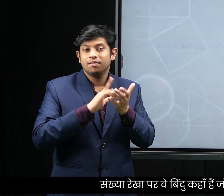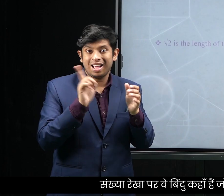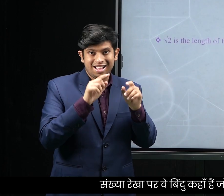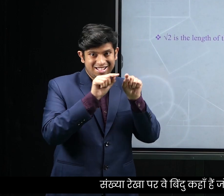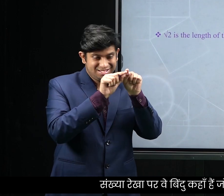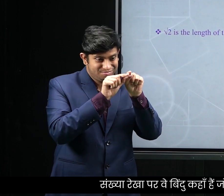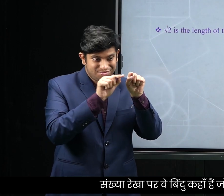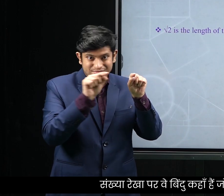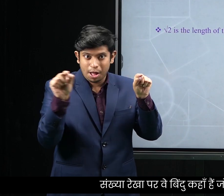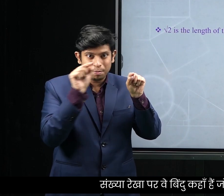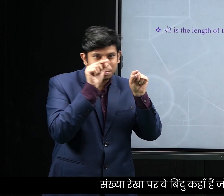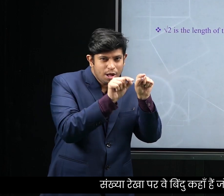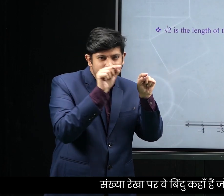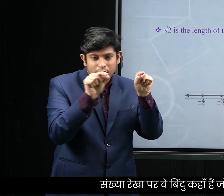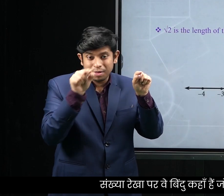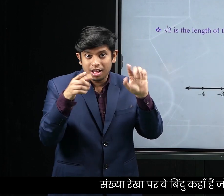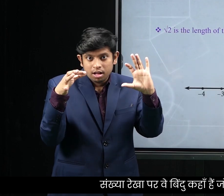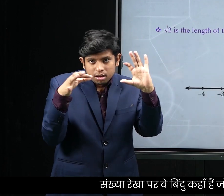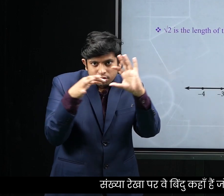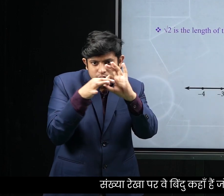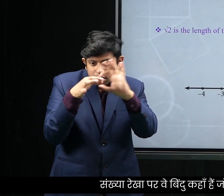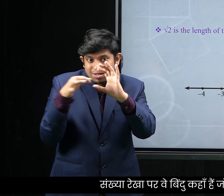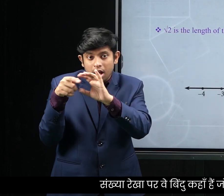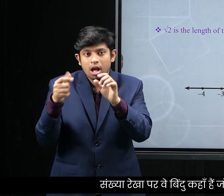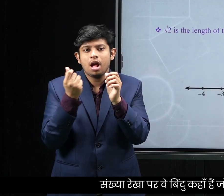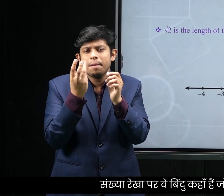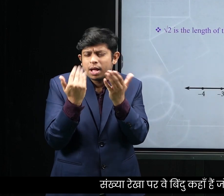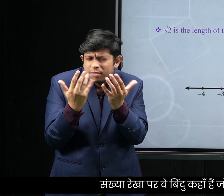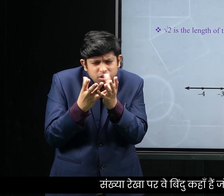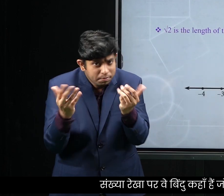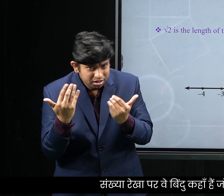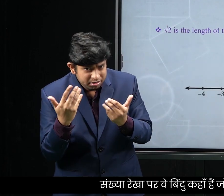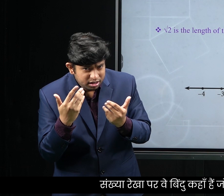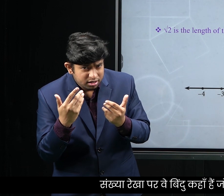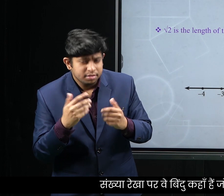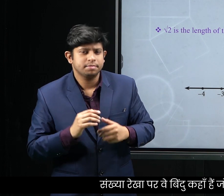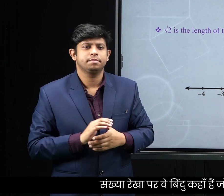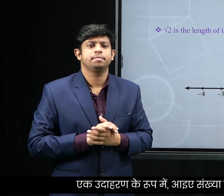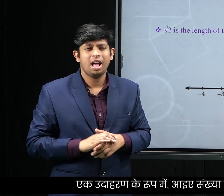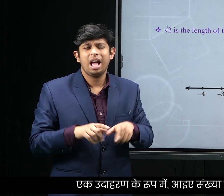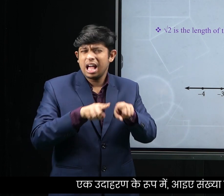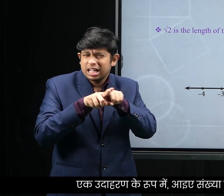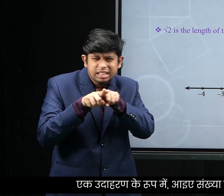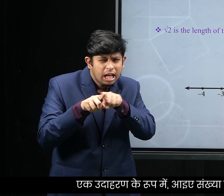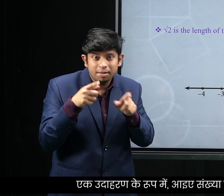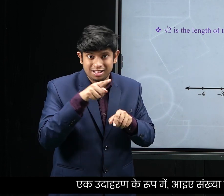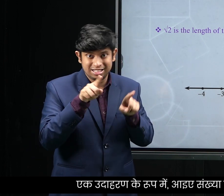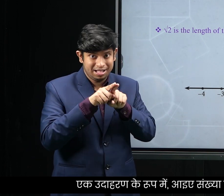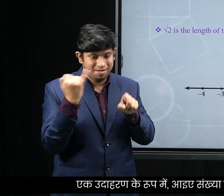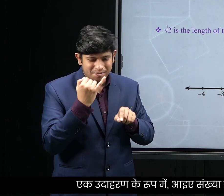संख्या रेखा पर वे बिंदु कहाँ है जो अपरिमेय संख्याओं से मेल खाते हैं। एक उदाहरण के रूप में